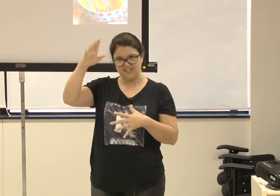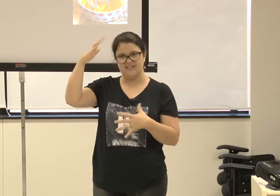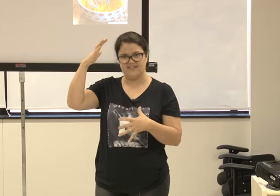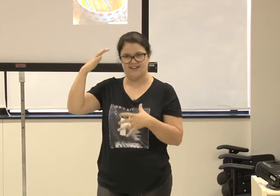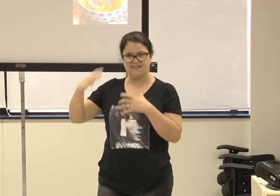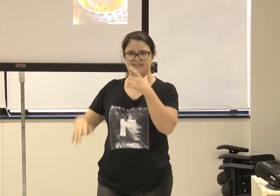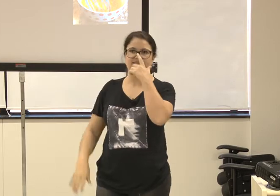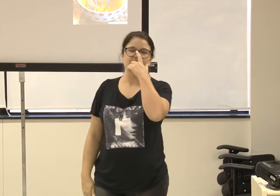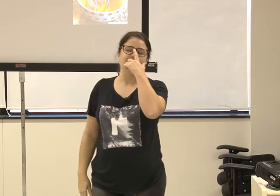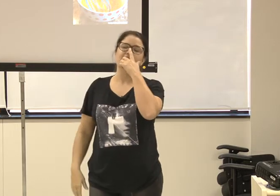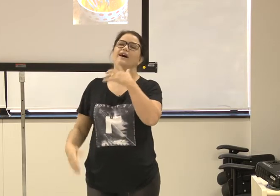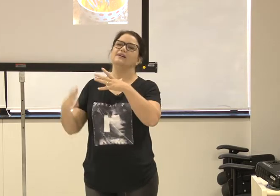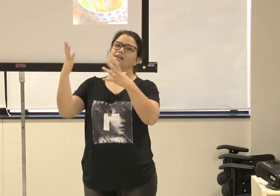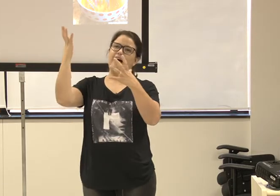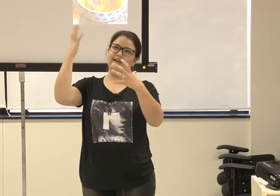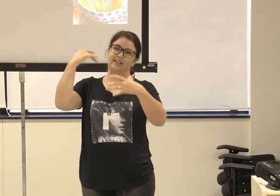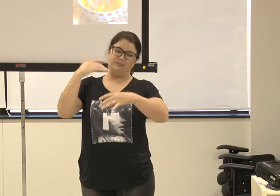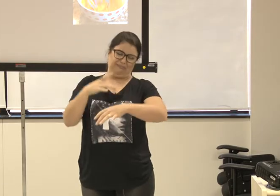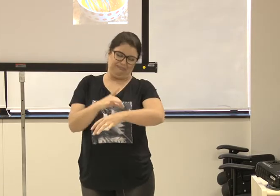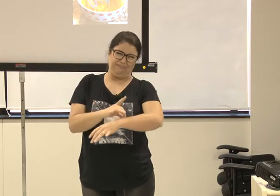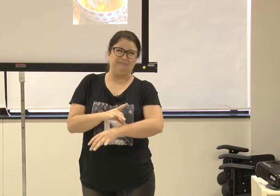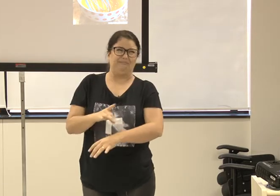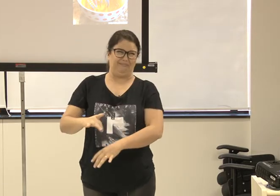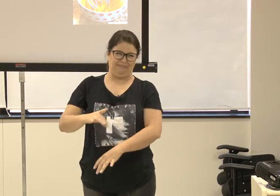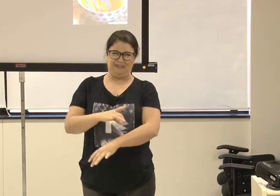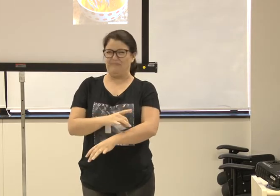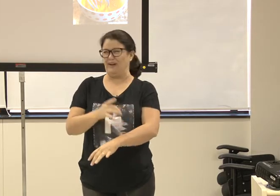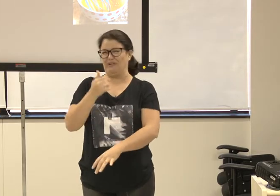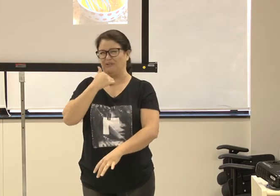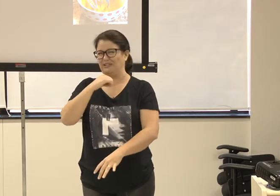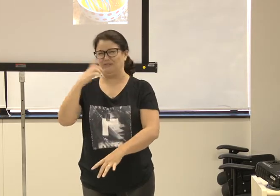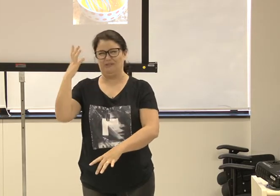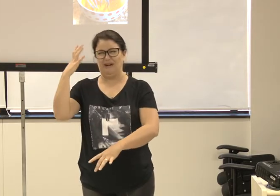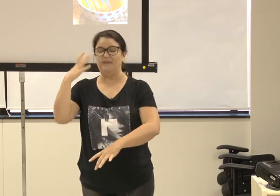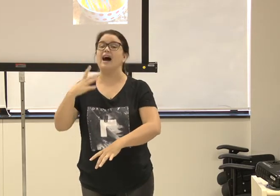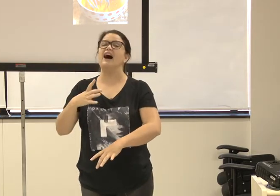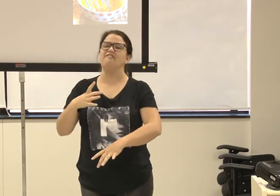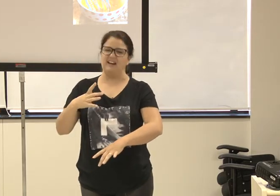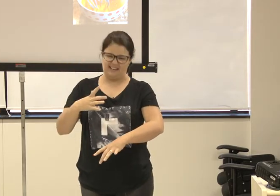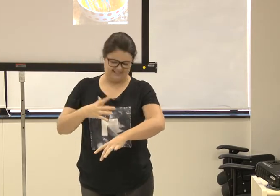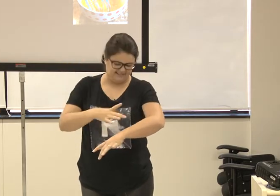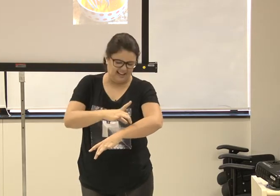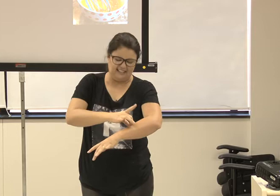lavar. Aí eu tô... Mãe, eu não consigo tomar banho. Ah, vai. Aí...